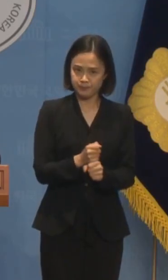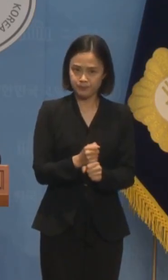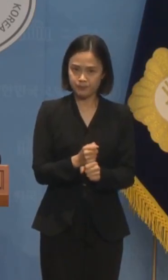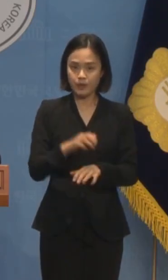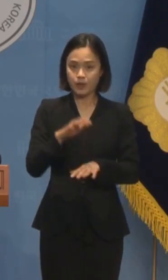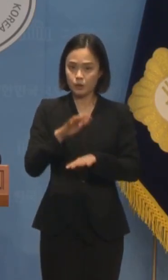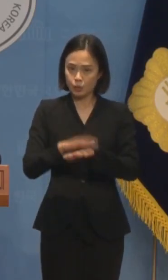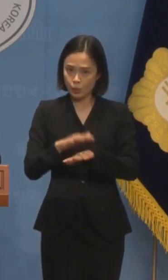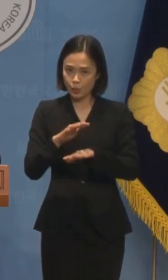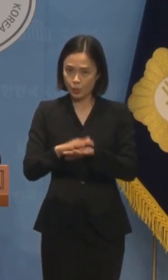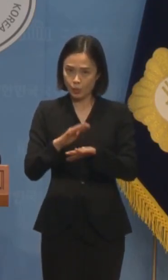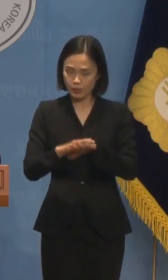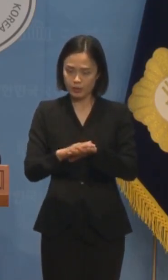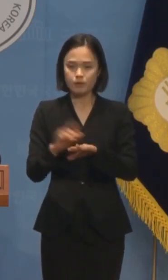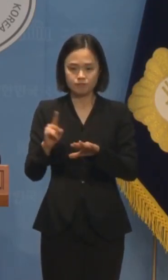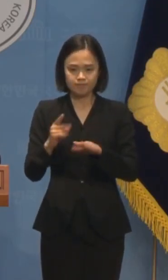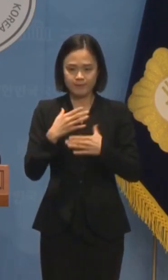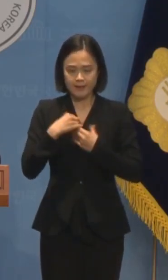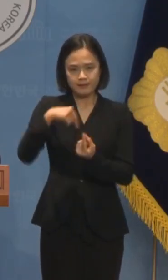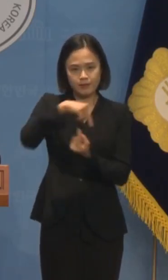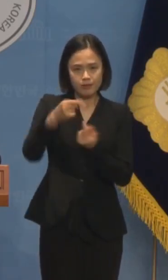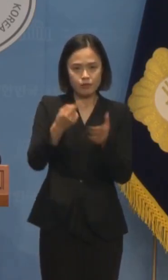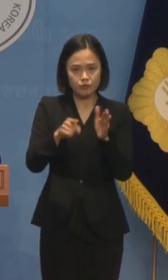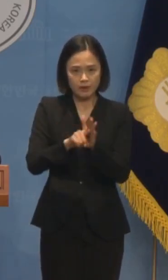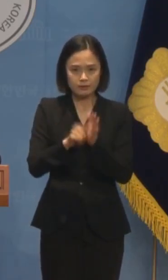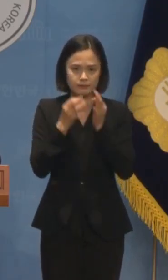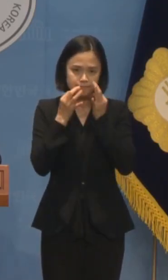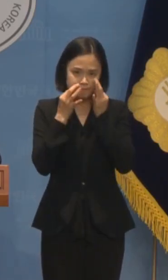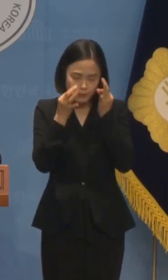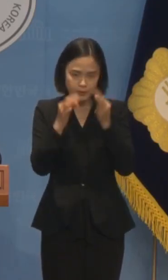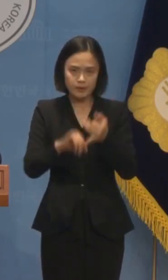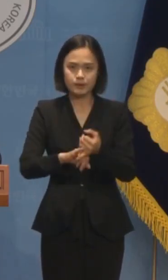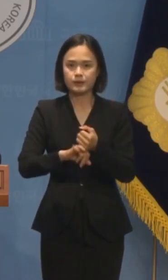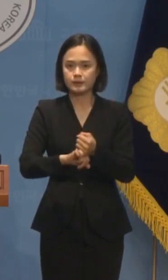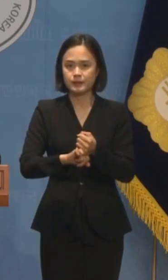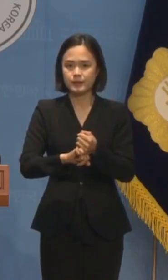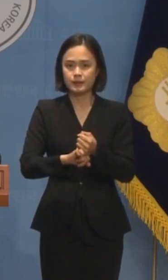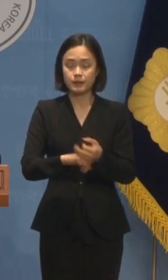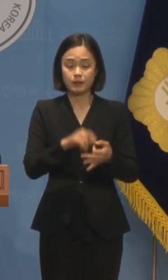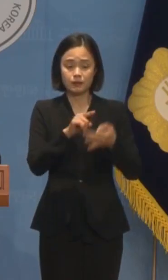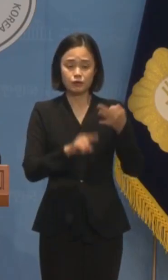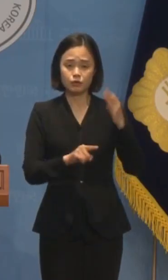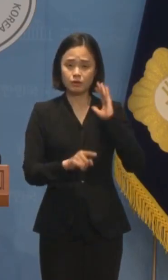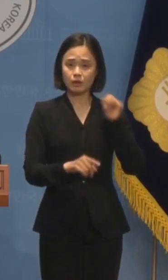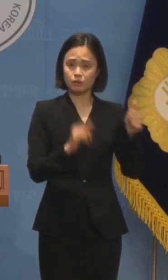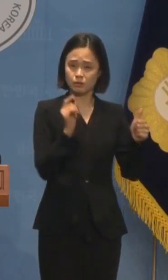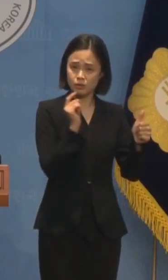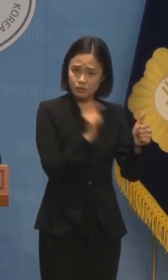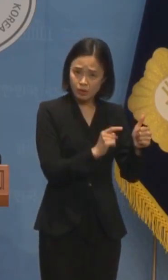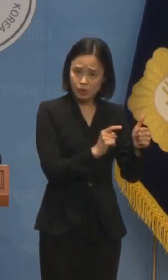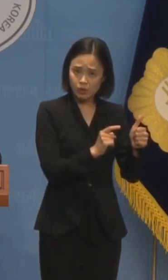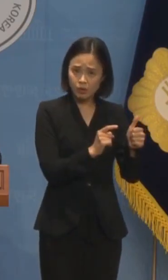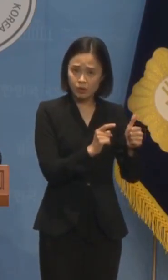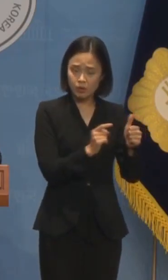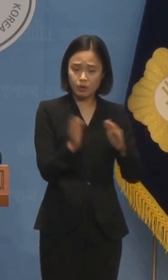책임제 실현을 위해 모든 노력을 다하겠습니다. 윤석열 대통령의 공천